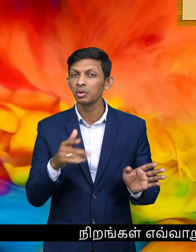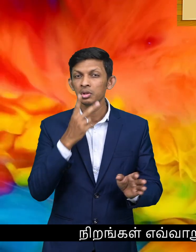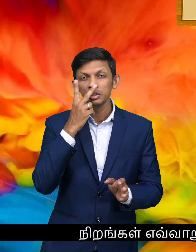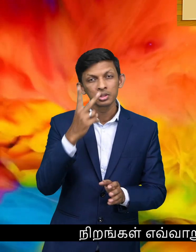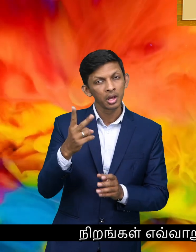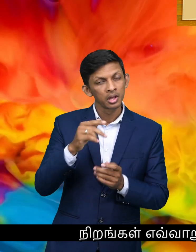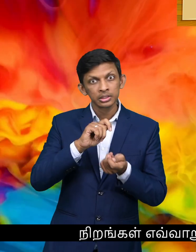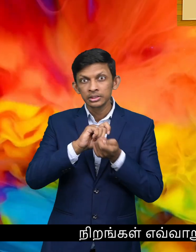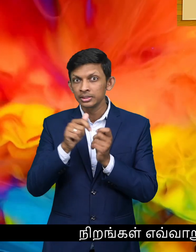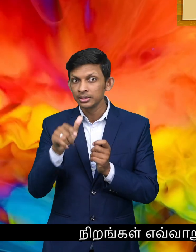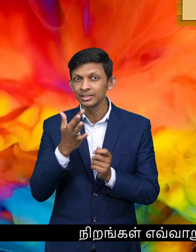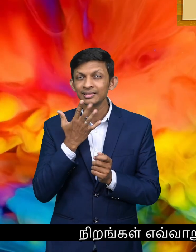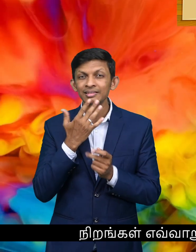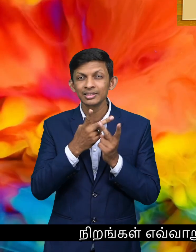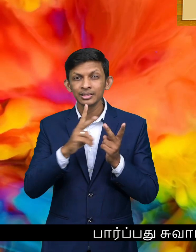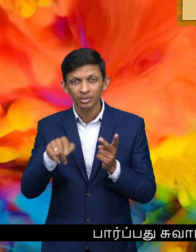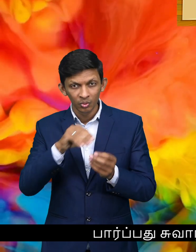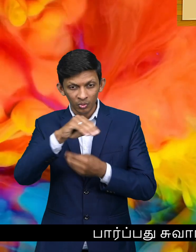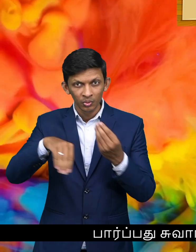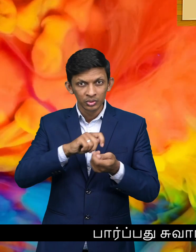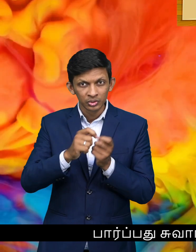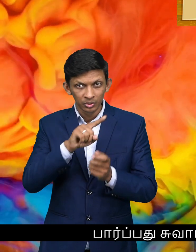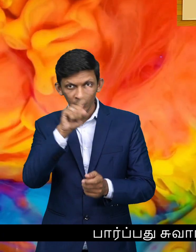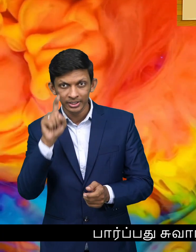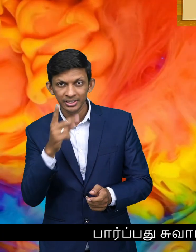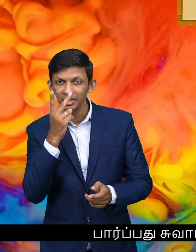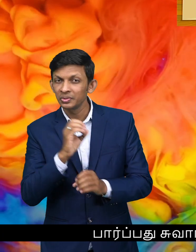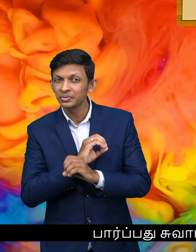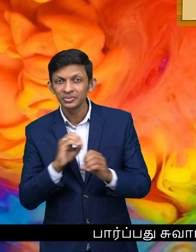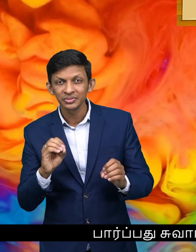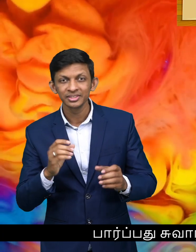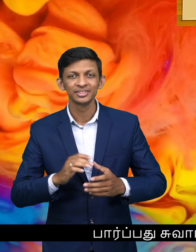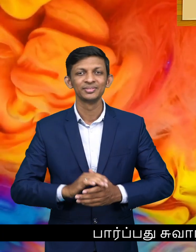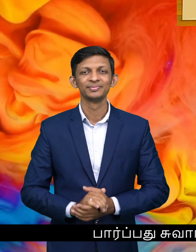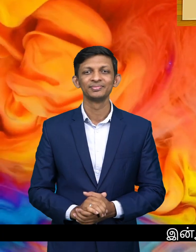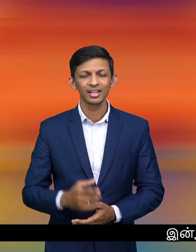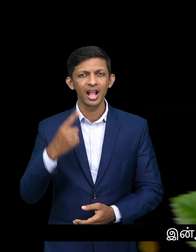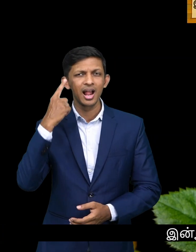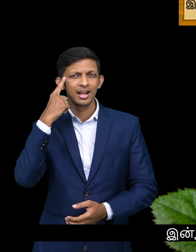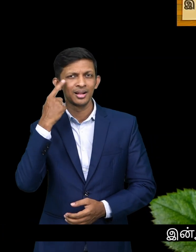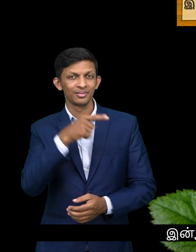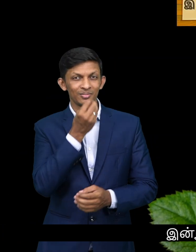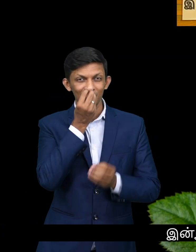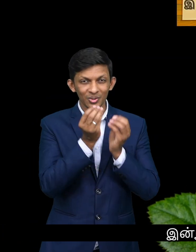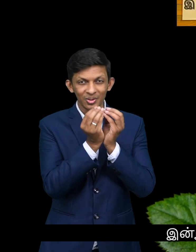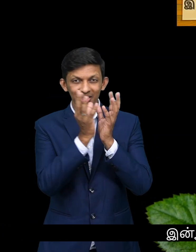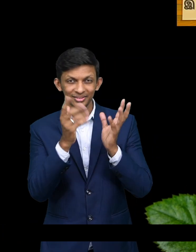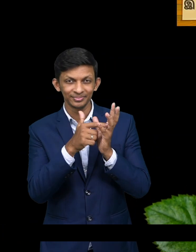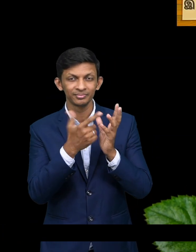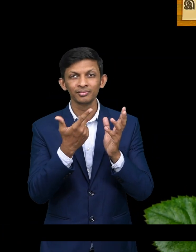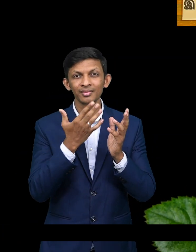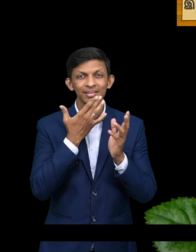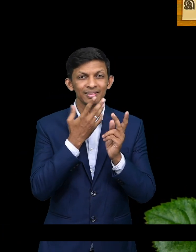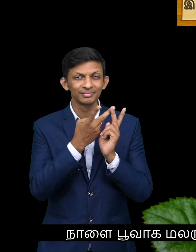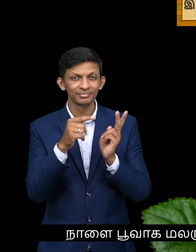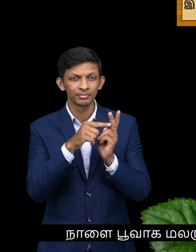நிறங்கள் எவ்வாறு கலந்து மாறுகின்றன என்பதை பார்ப்பது சுவாரஸ்யமாக இருக்கிறது அல்லவா? இன்று செடியில் இருக்கும்